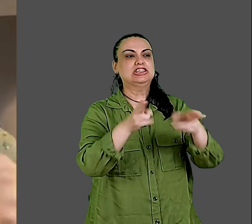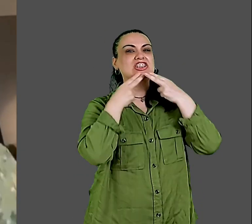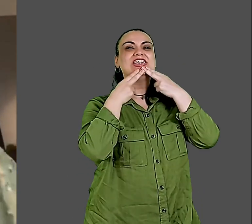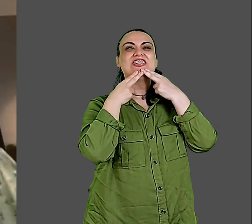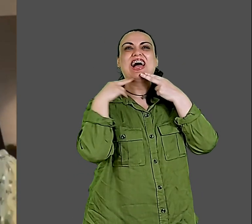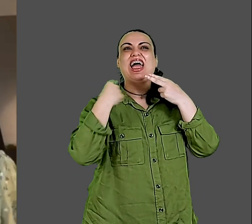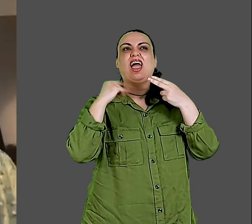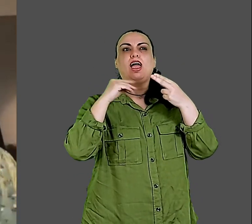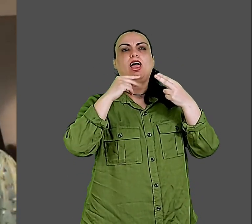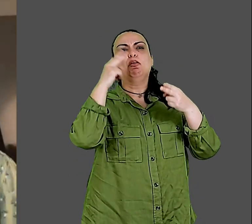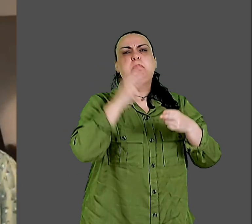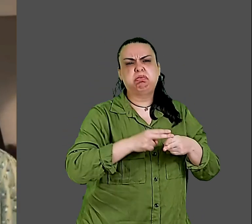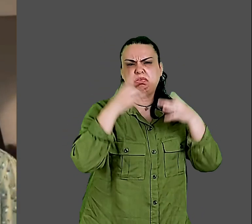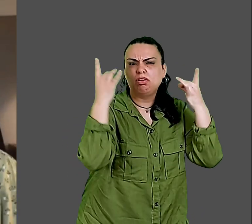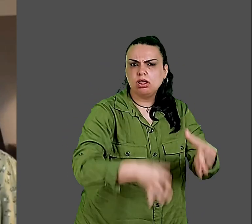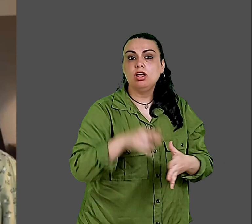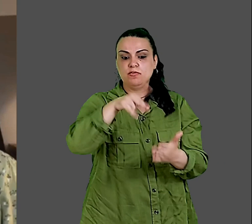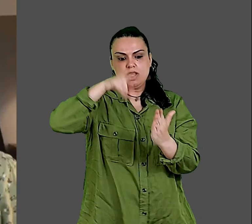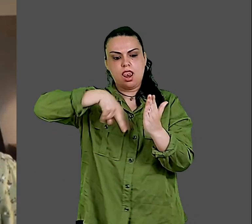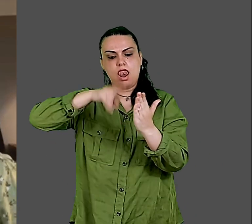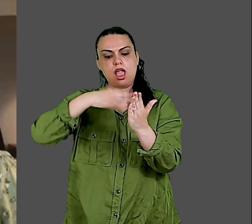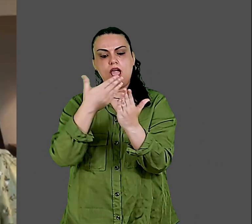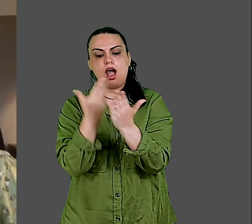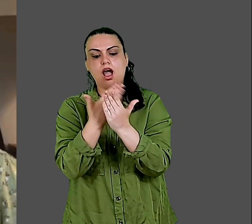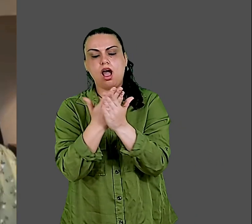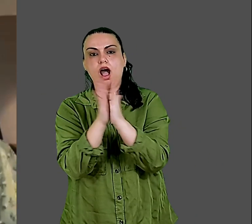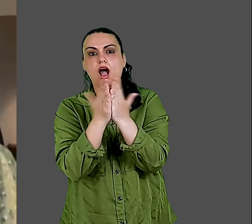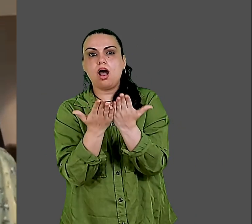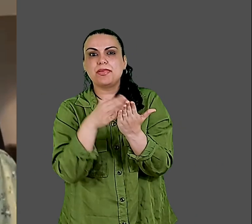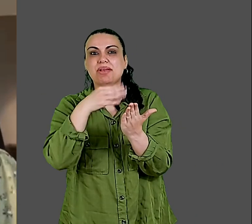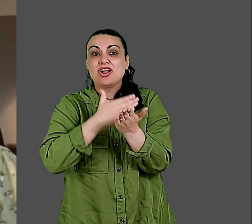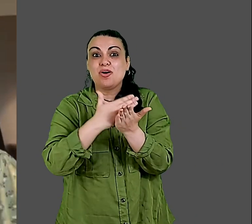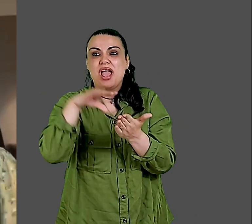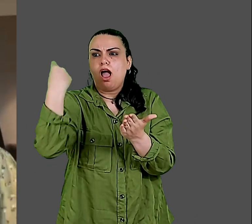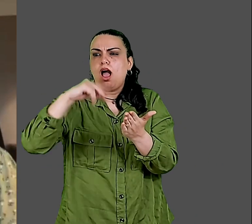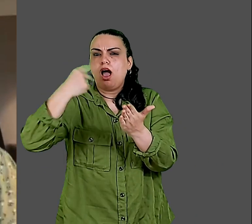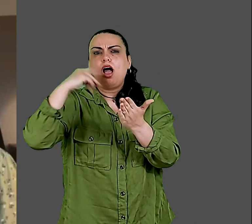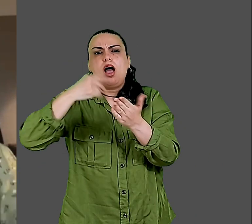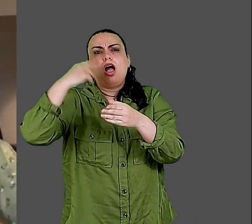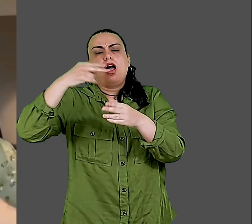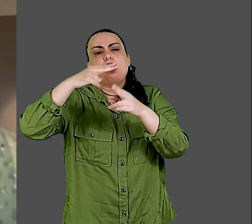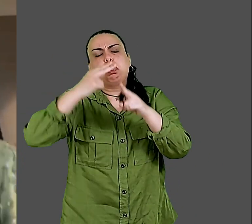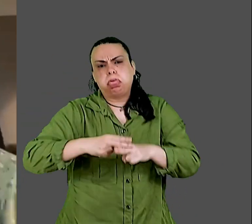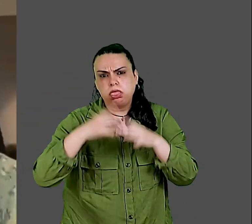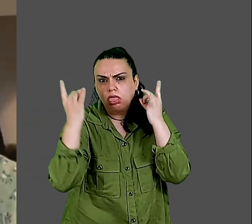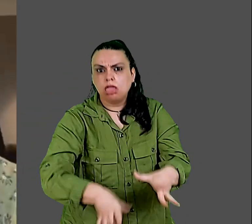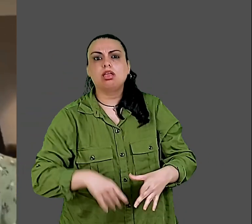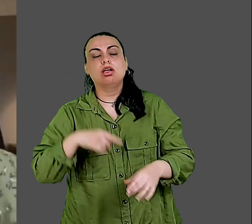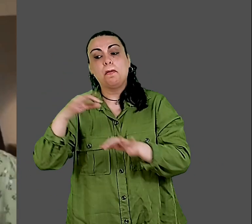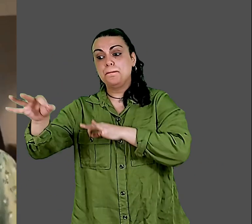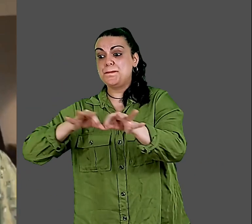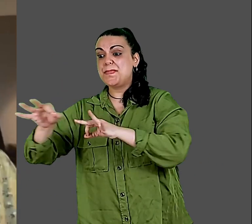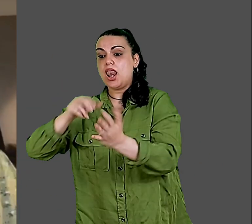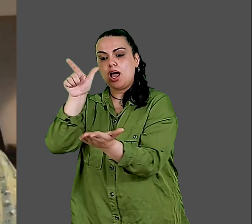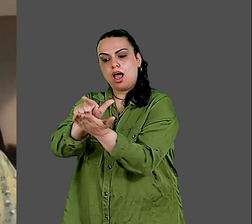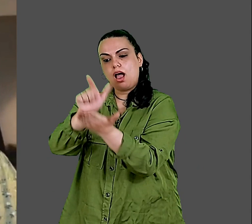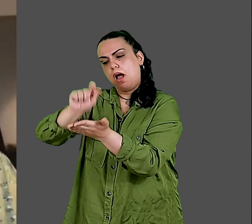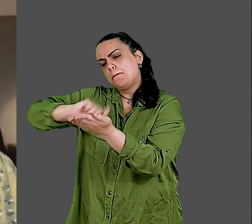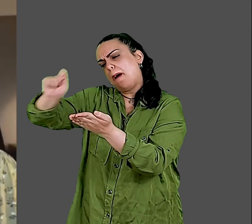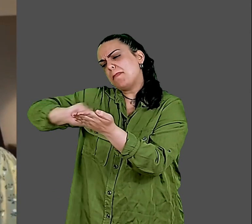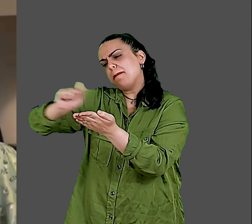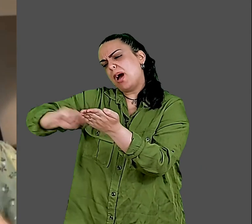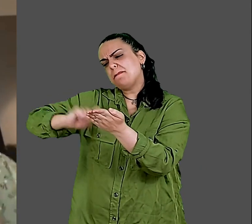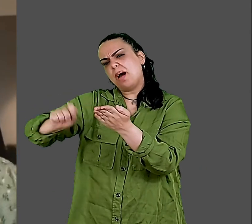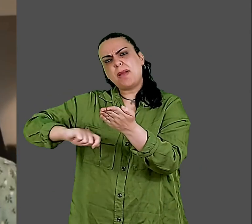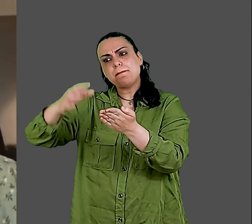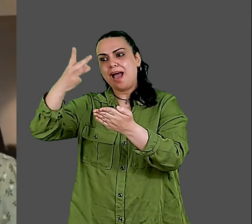A leitura devocional que você começa, mas não termina, né? Os planos que você escreve no papel, mas não constitui eles projetos